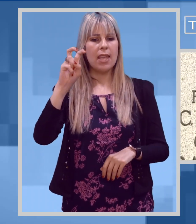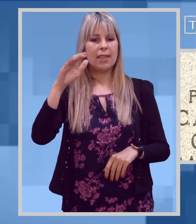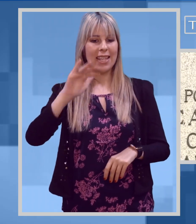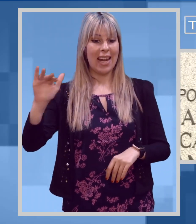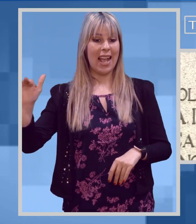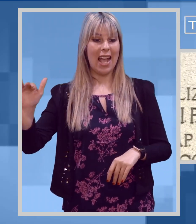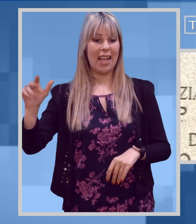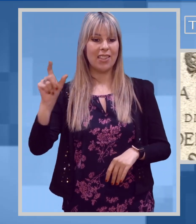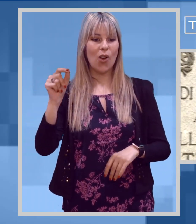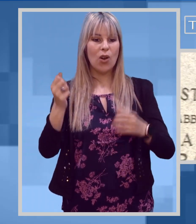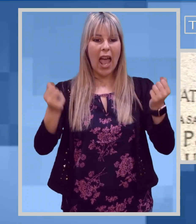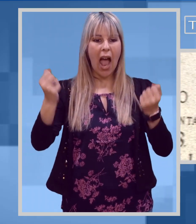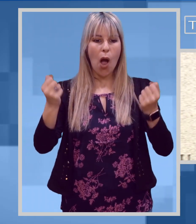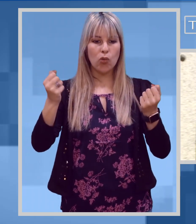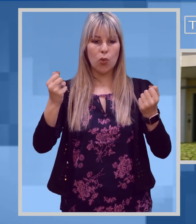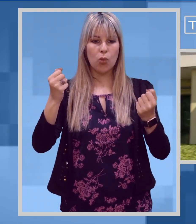di Stanza Fenosu,